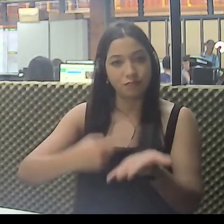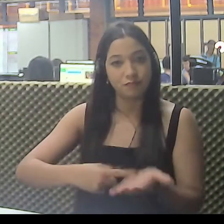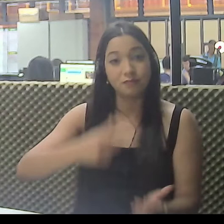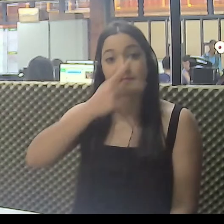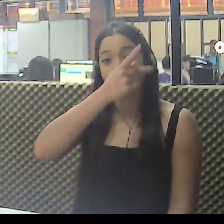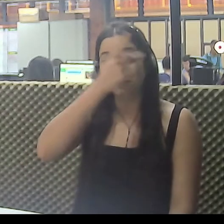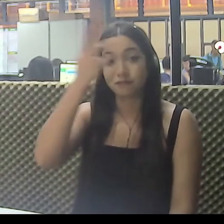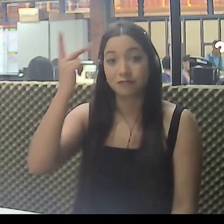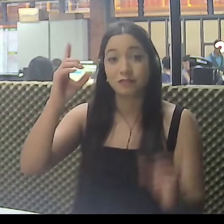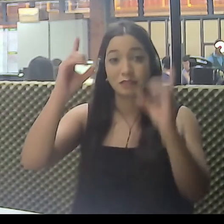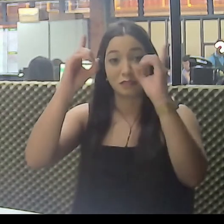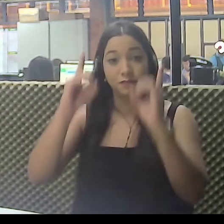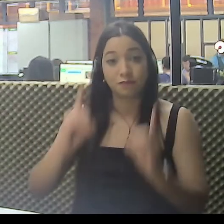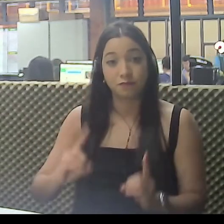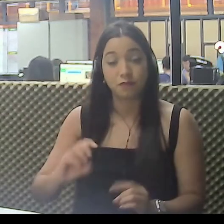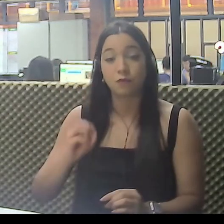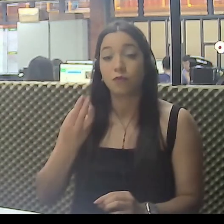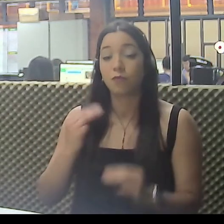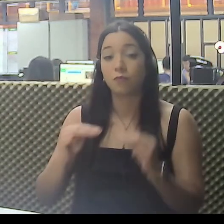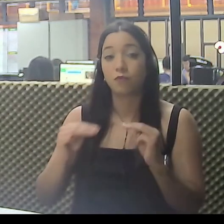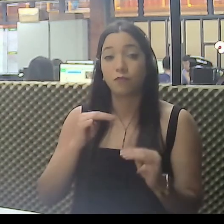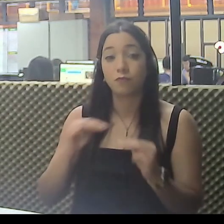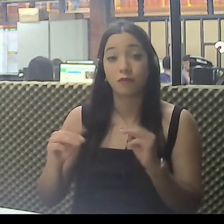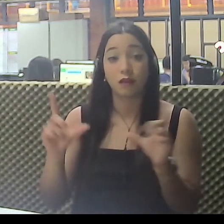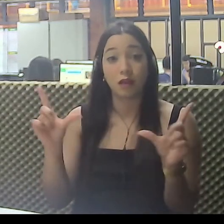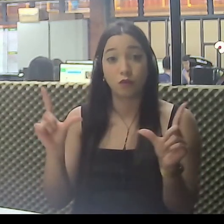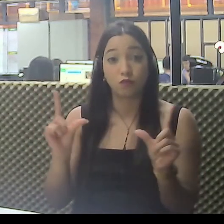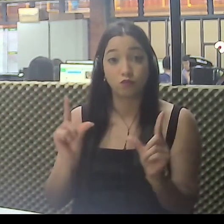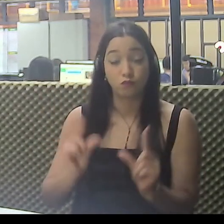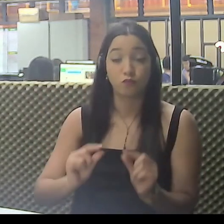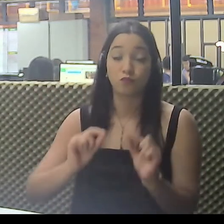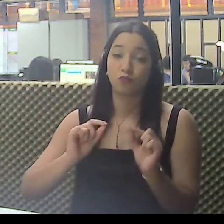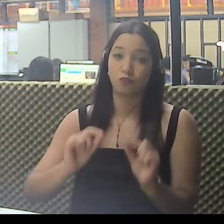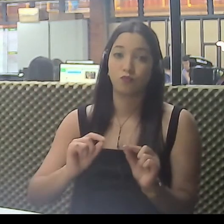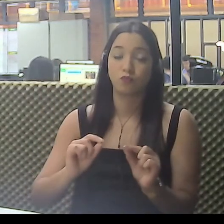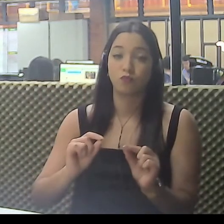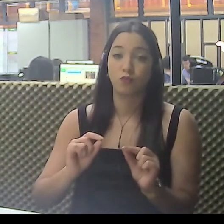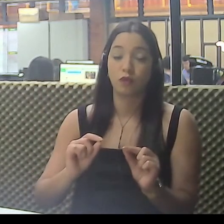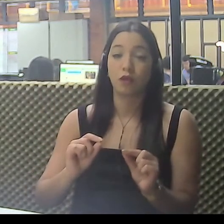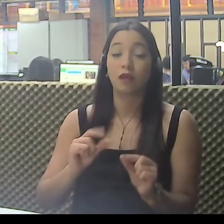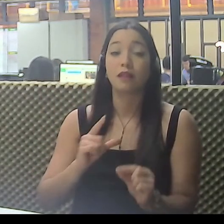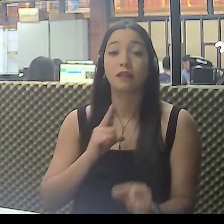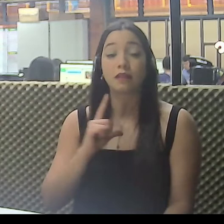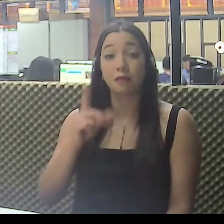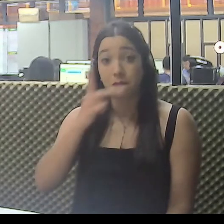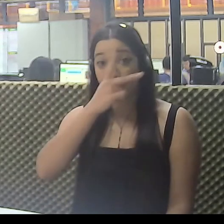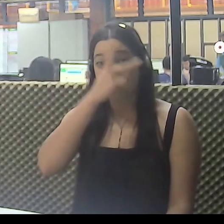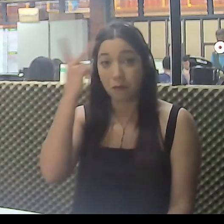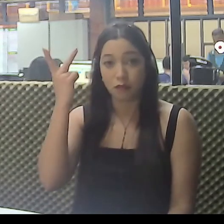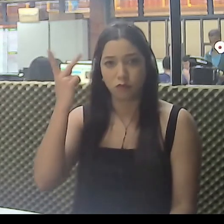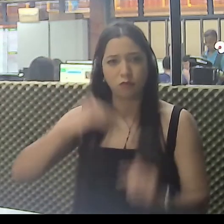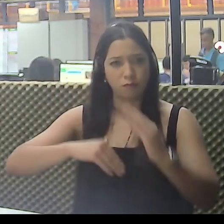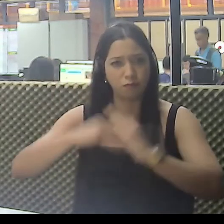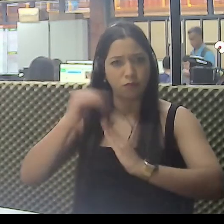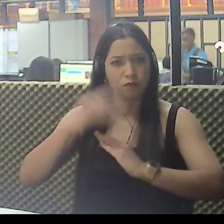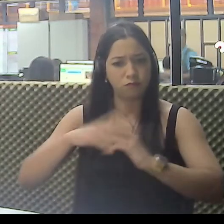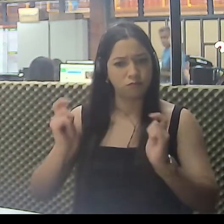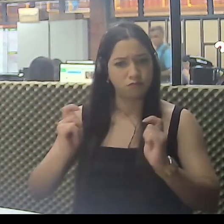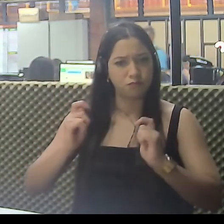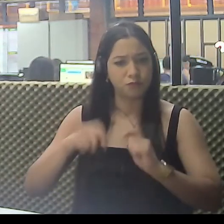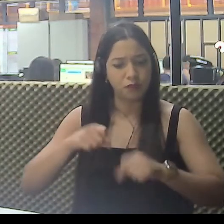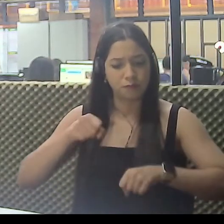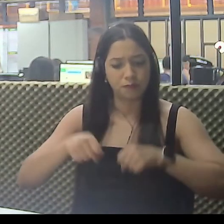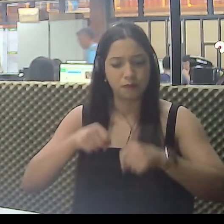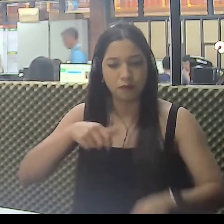pessoas deficientes, aquelas pessoas com pouca mobilidade, aonde nós vamos ter pessoas capacitadas a dar uma